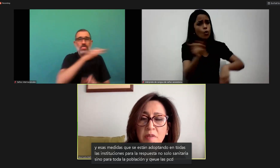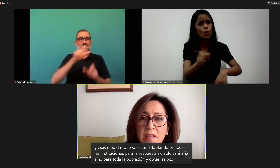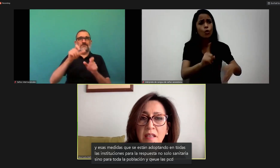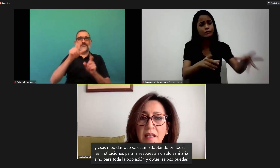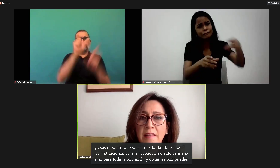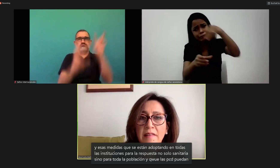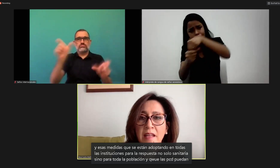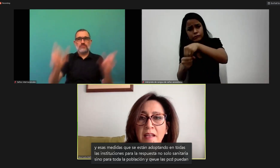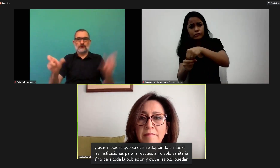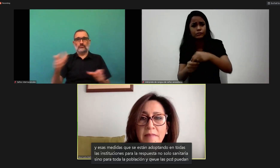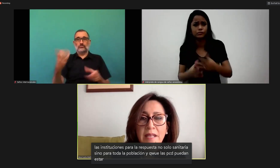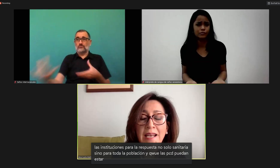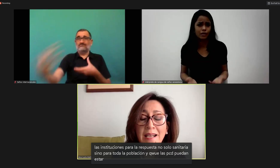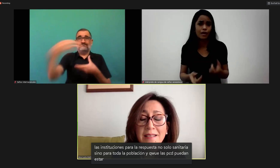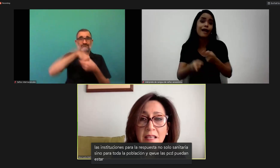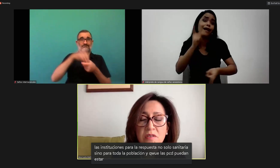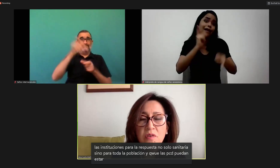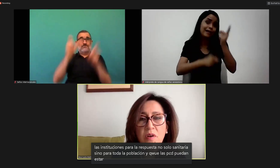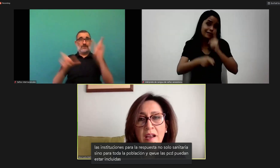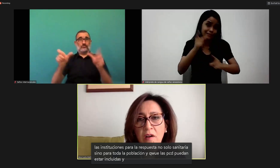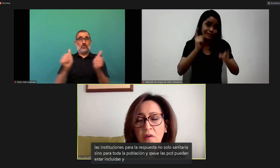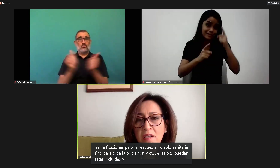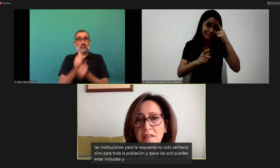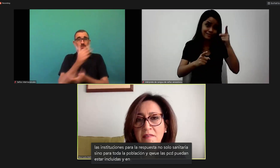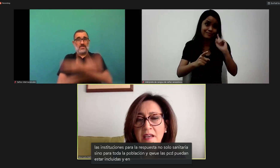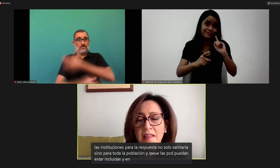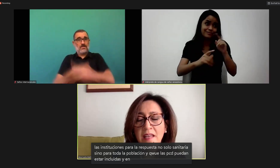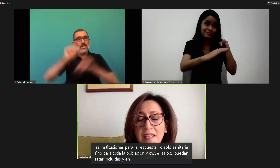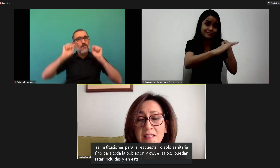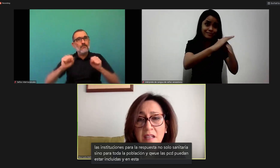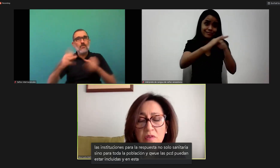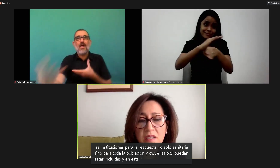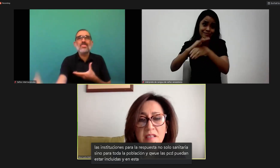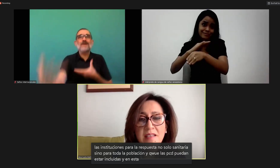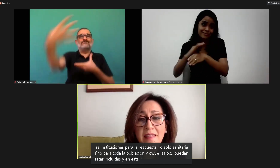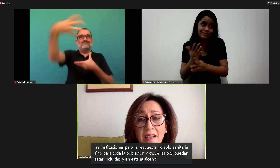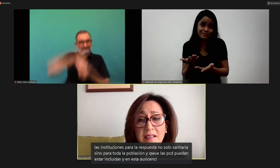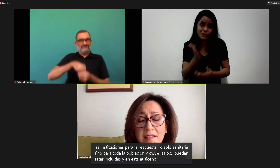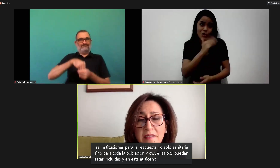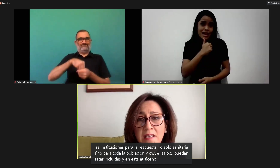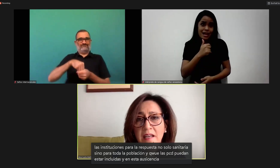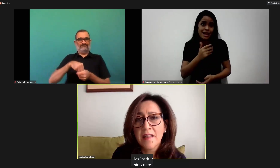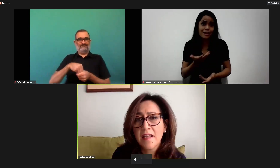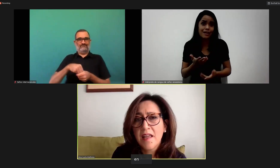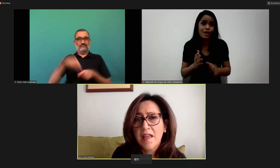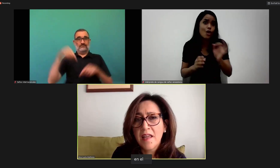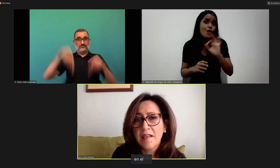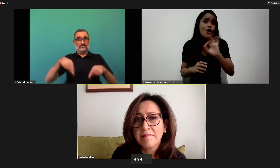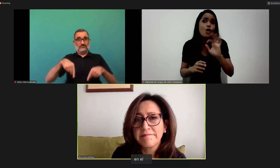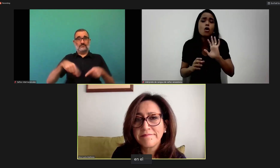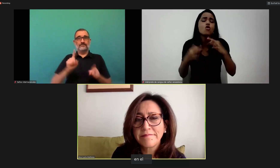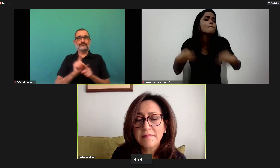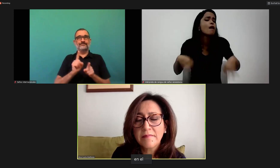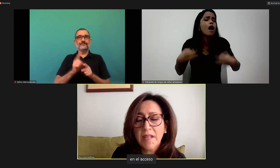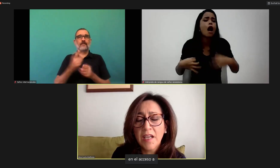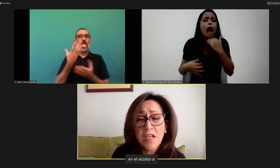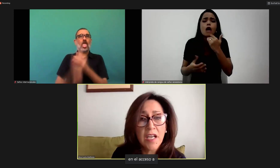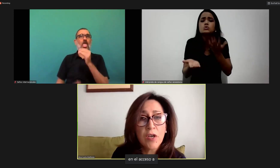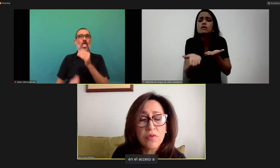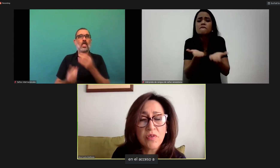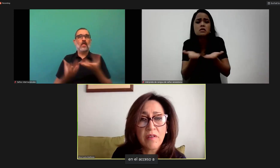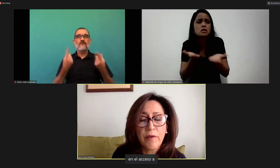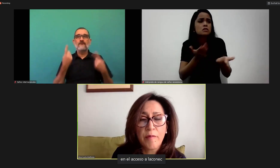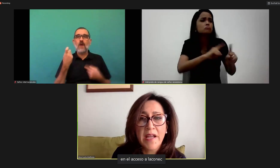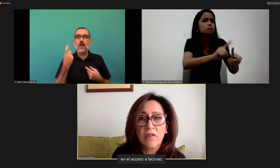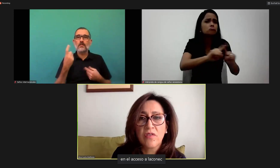ausencia también de el acceso a la conectividad y esta ausencia de accesibilidad en